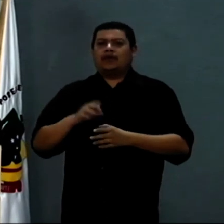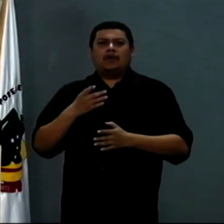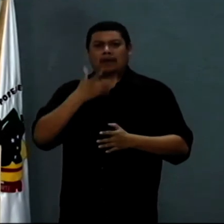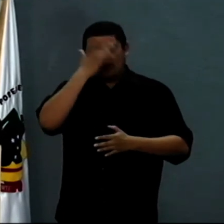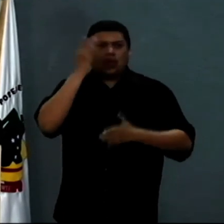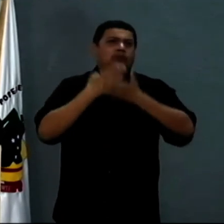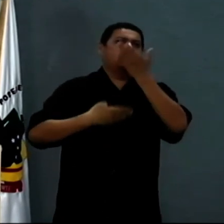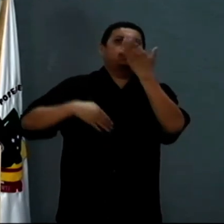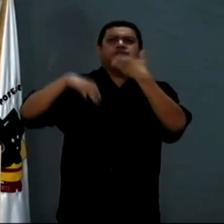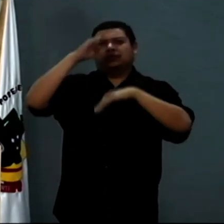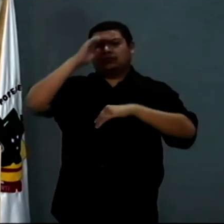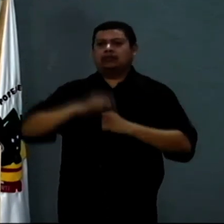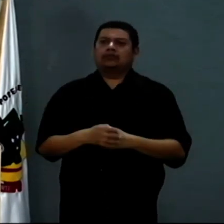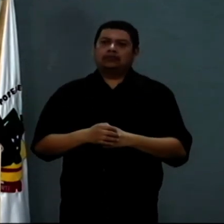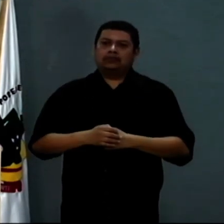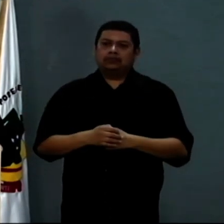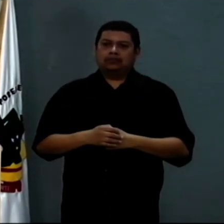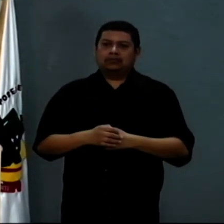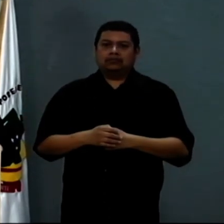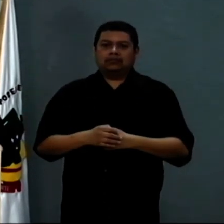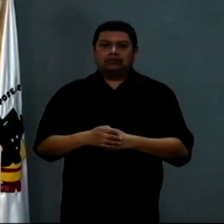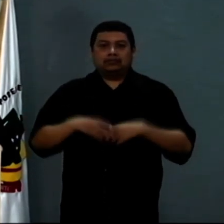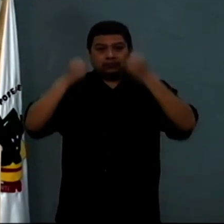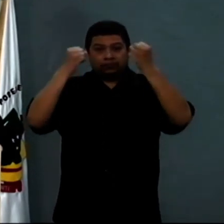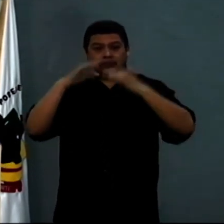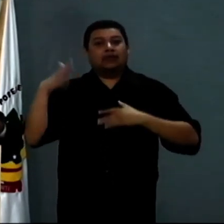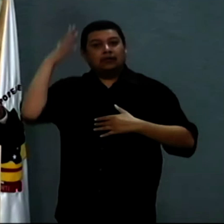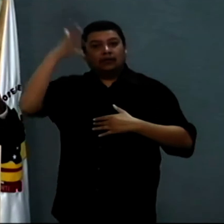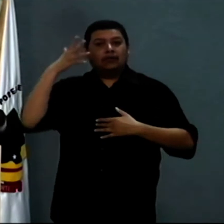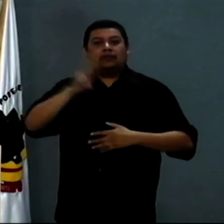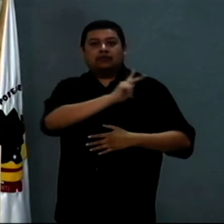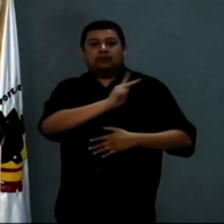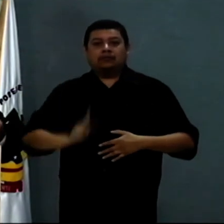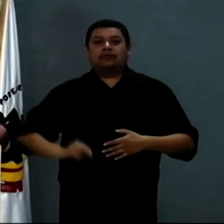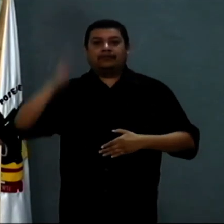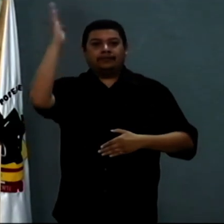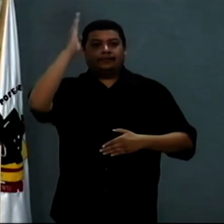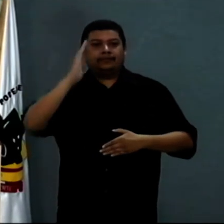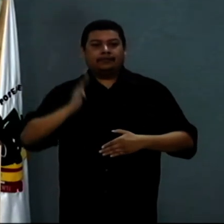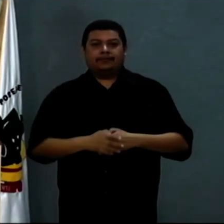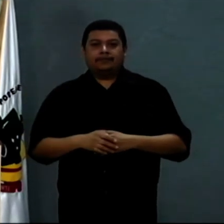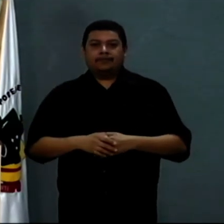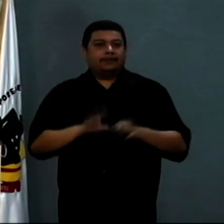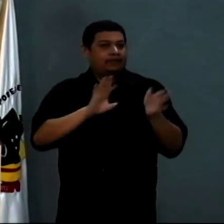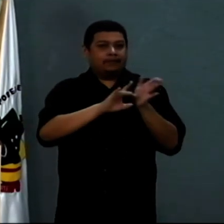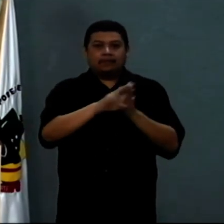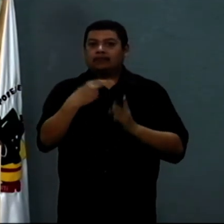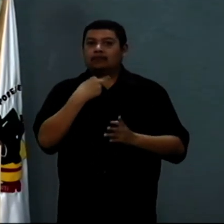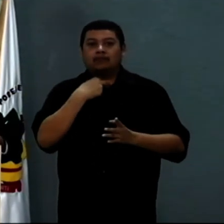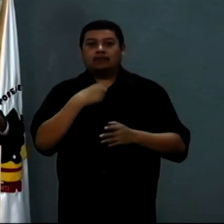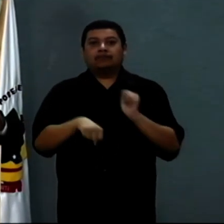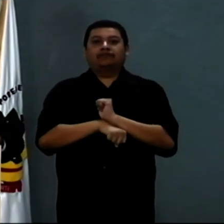d'água. Olha lá o discurso do presidente da República. Cacoal não pode parar, o povo tem que